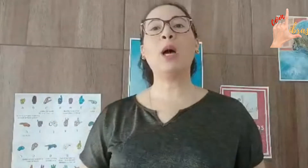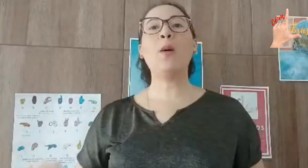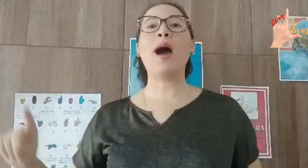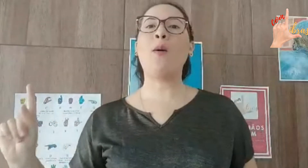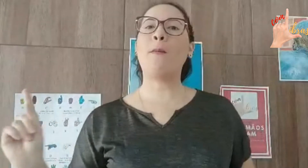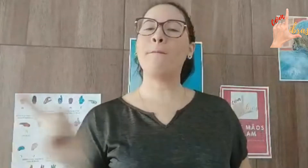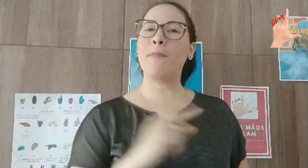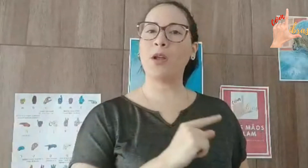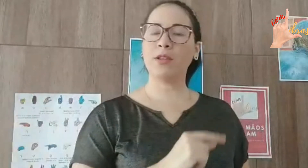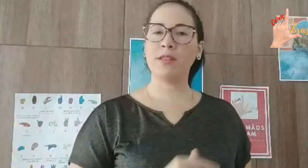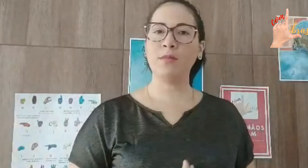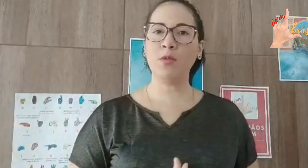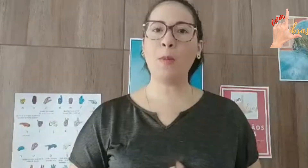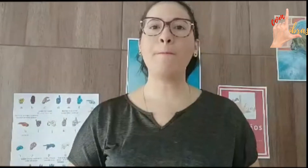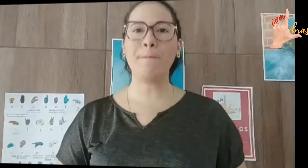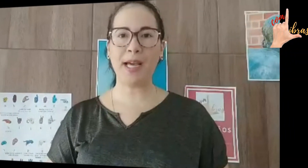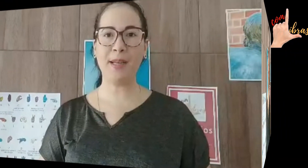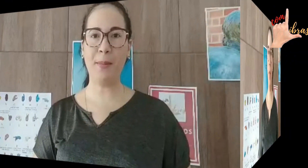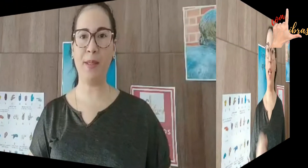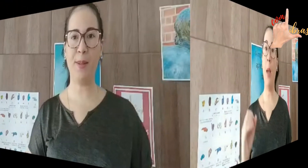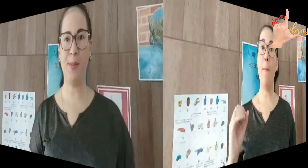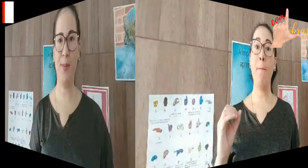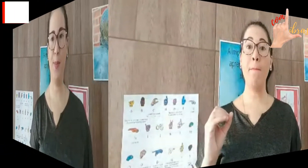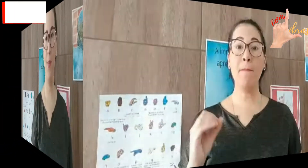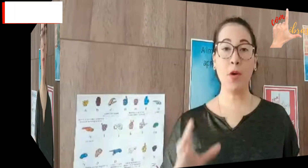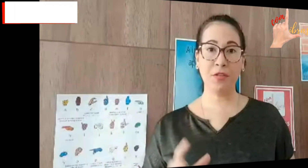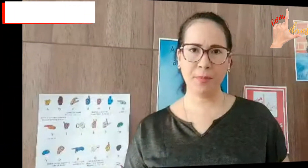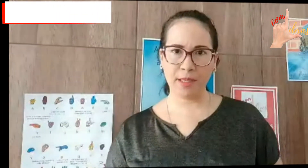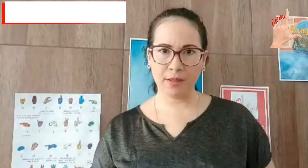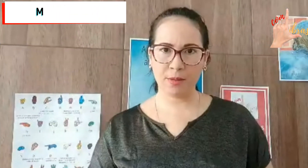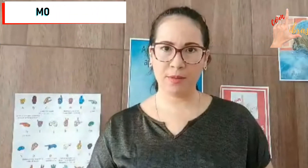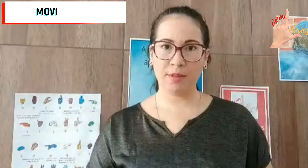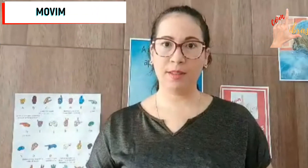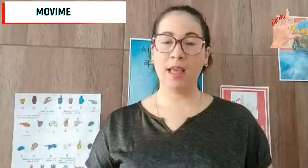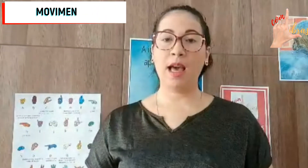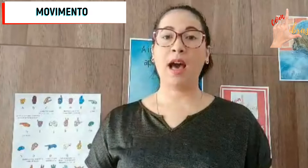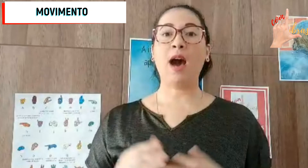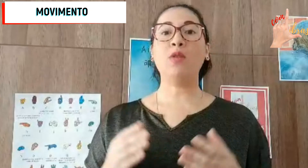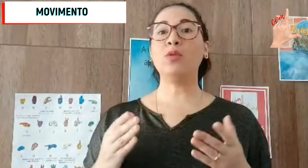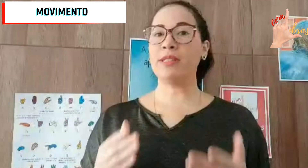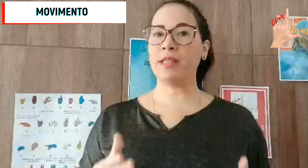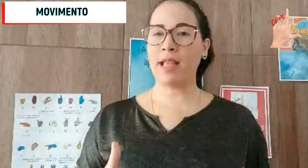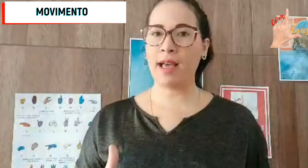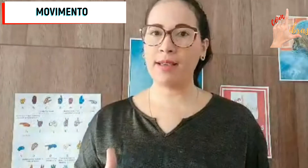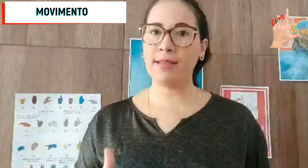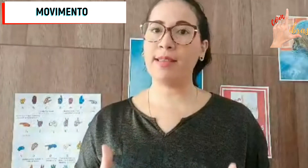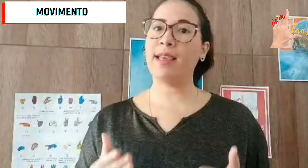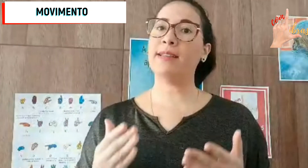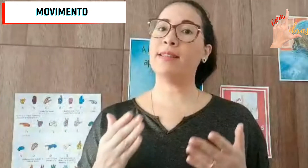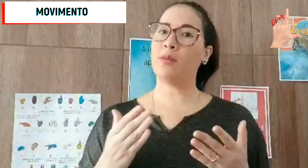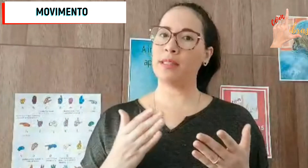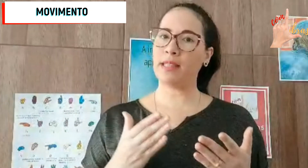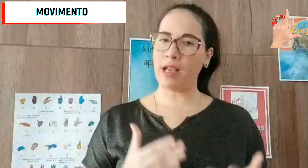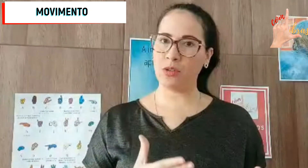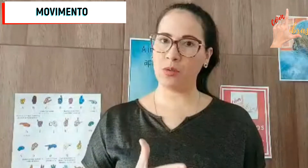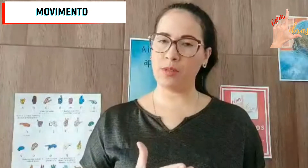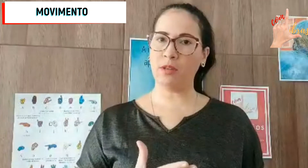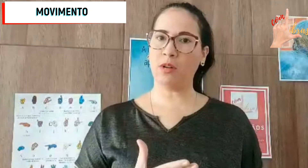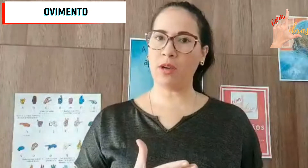então ao próximo parâmetro, movimento. Alguns sinais, eles são estáticos em um